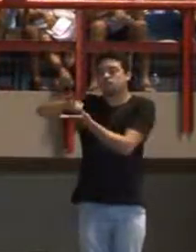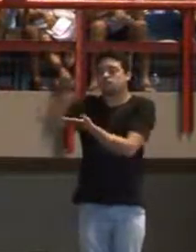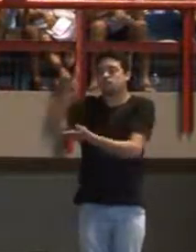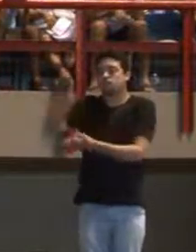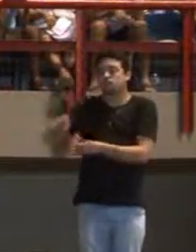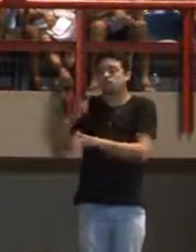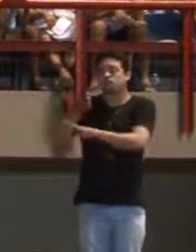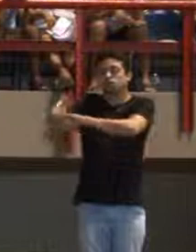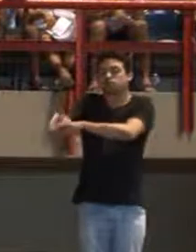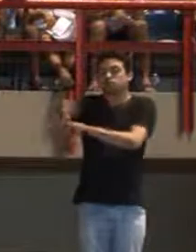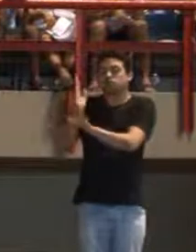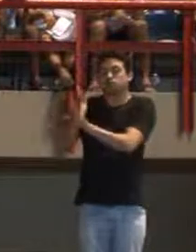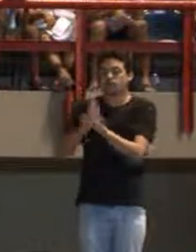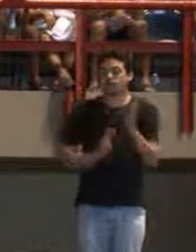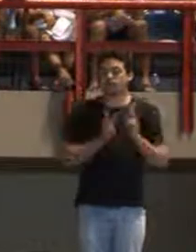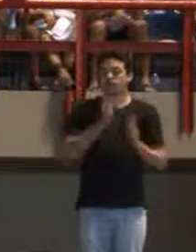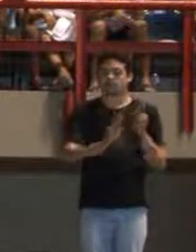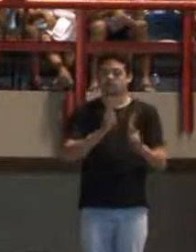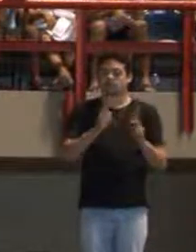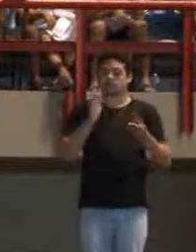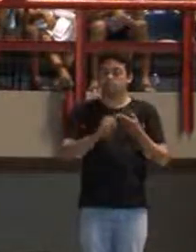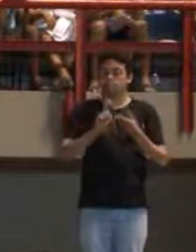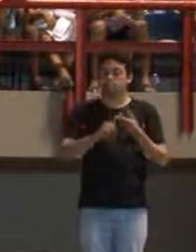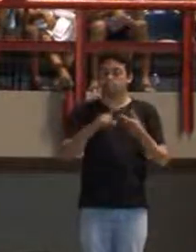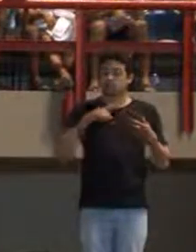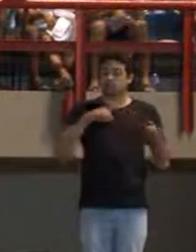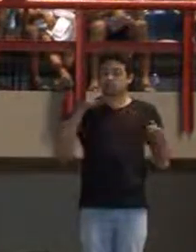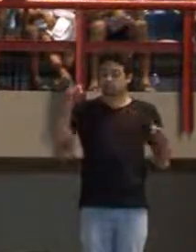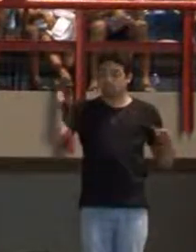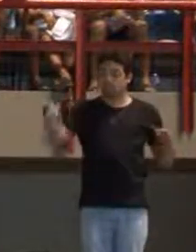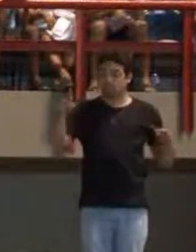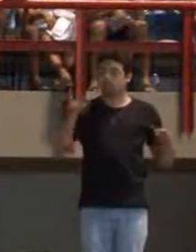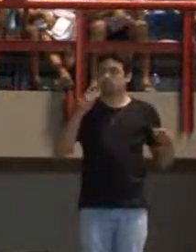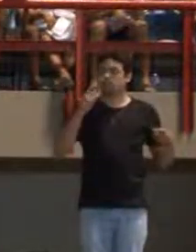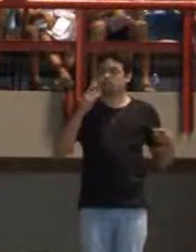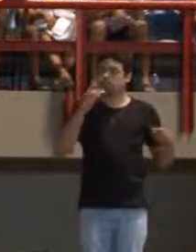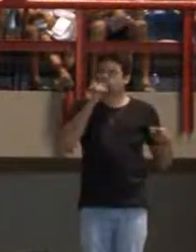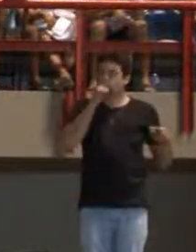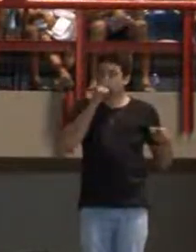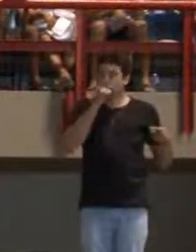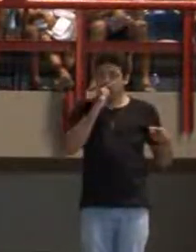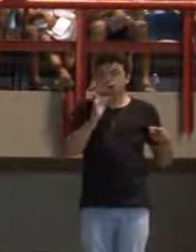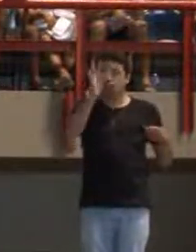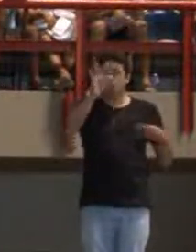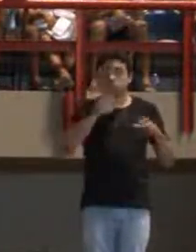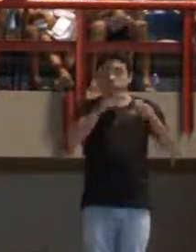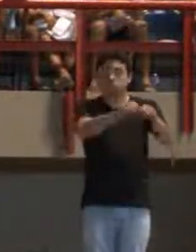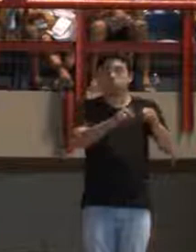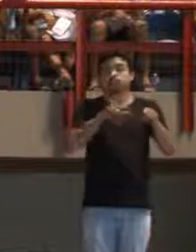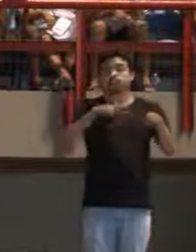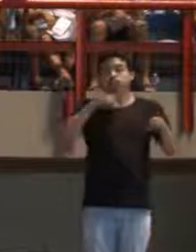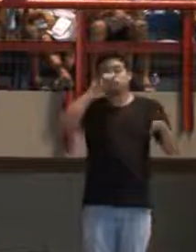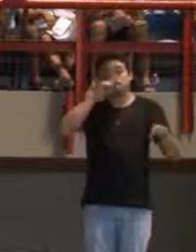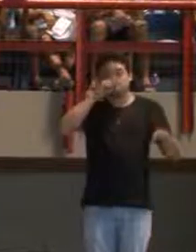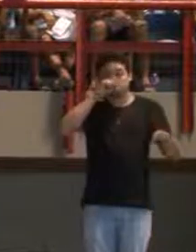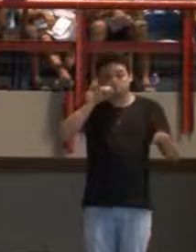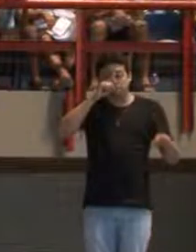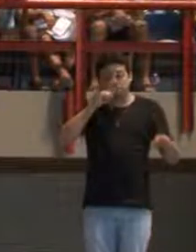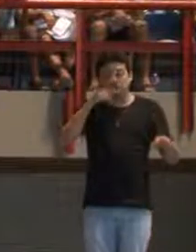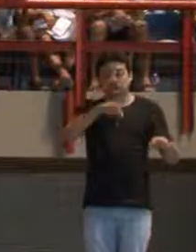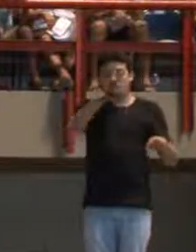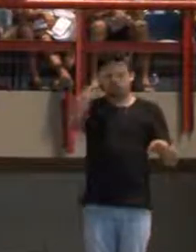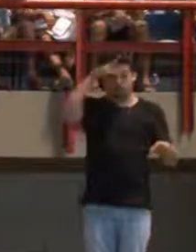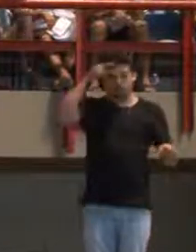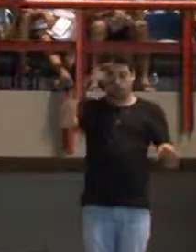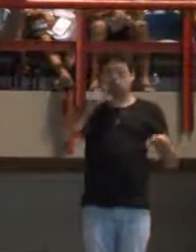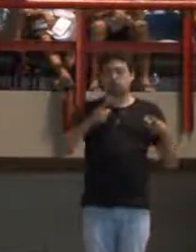causa do petróleo. Então, se a água vai ser a fonte de combustível, há um risco muito grande de guerra na